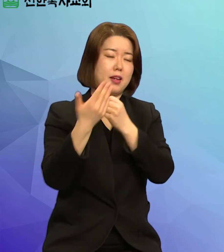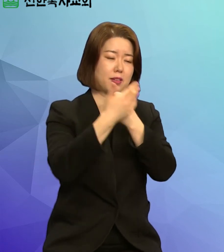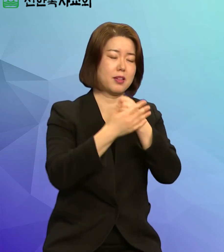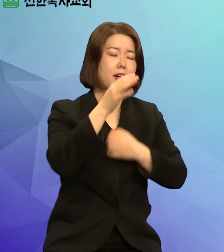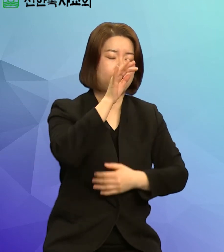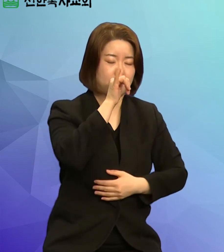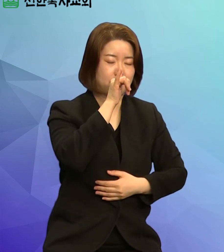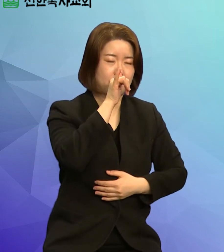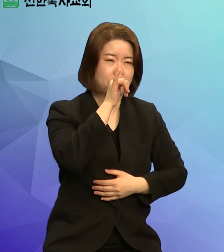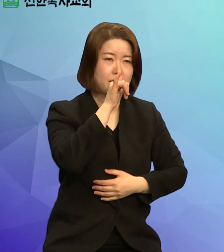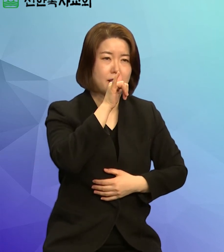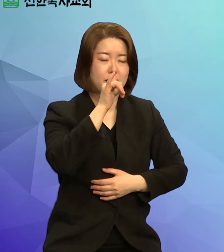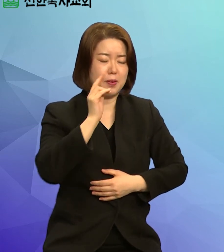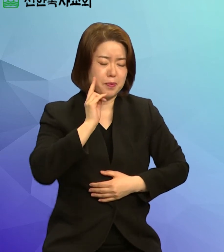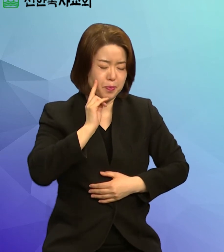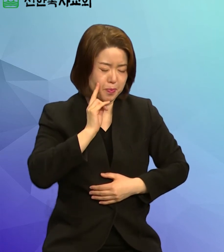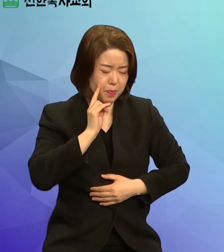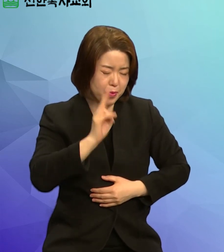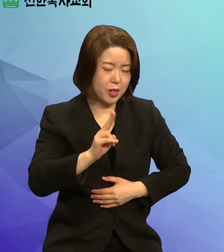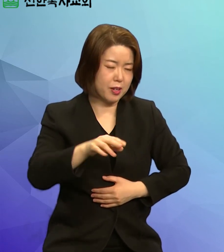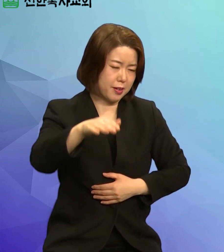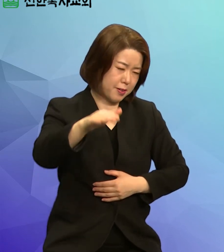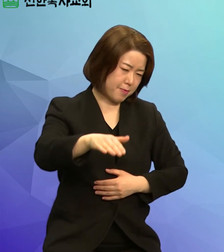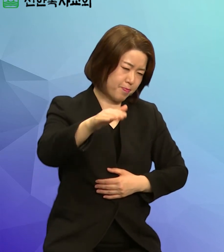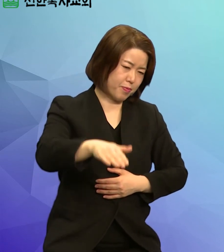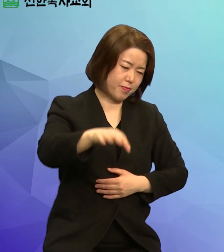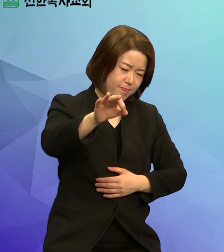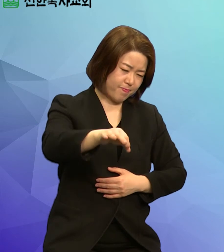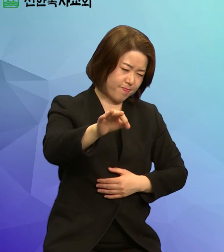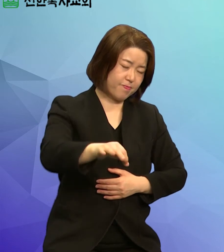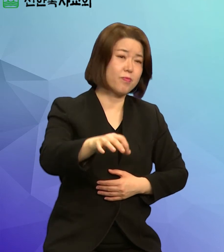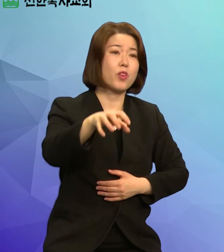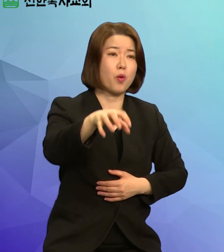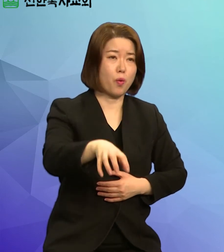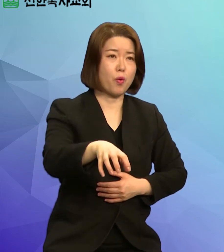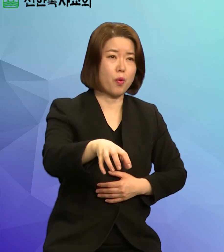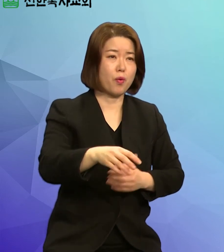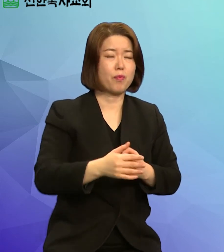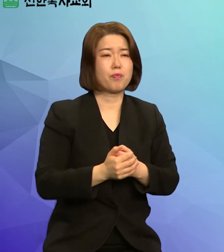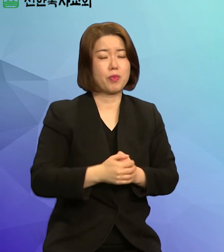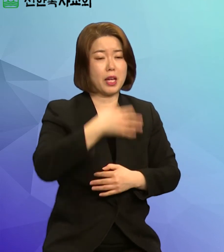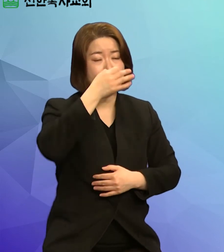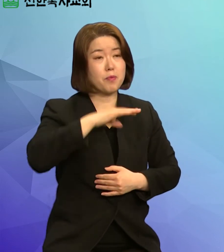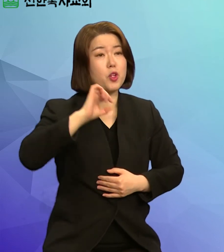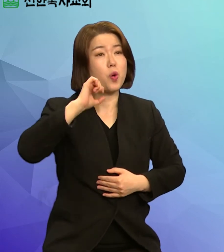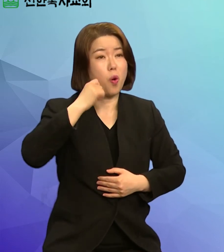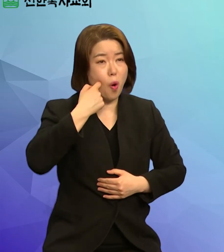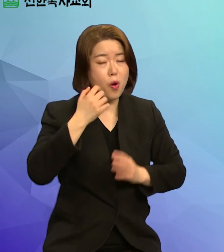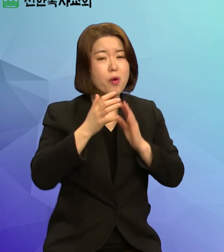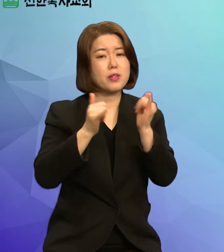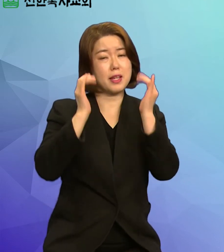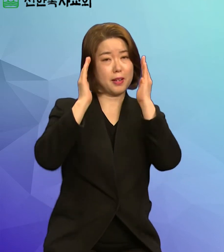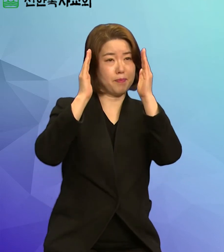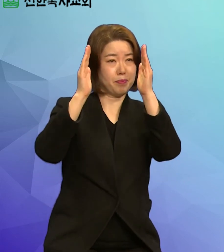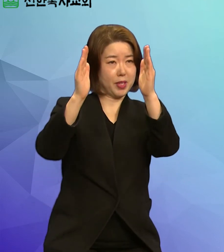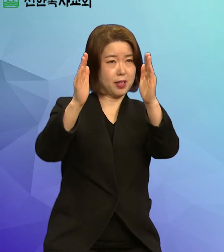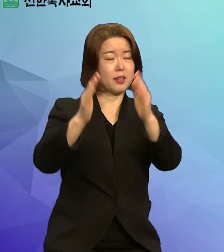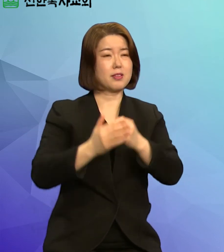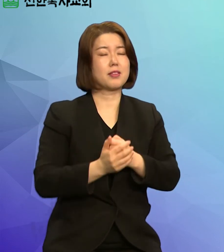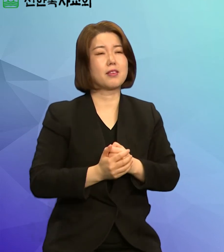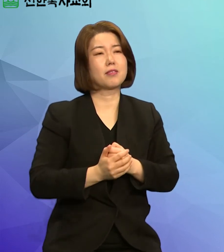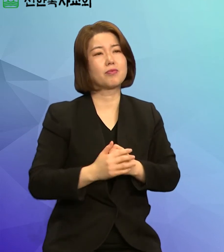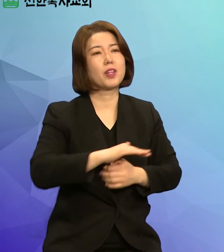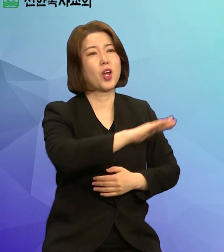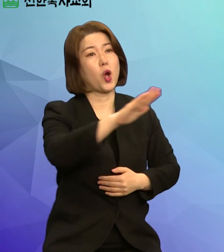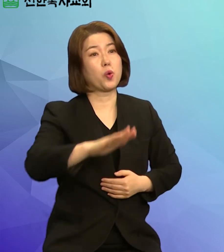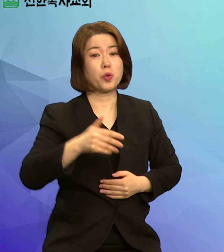있기를, 지극히 낮고 낮은 곳에 힘들고 어려운 이들을 향하여